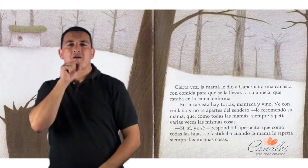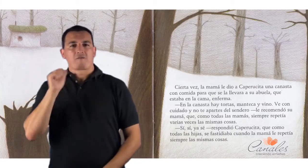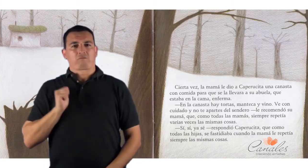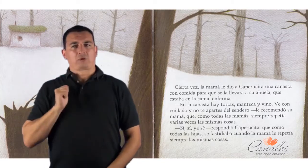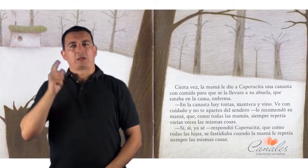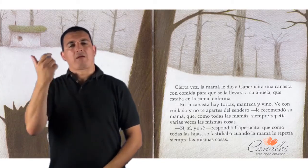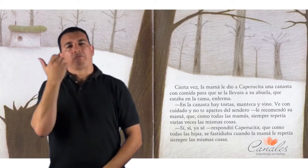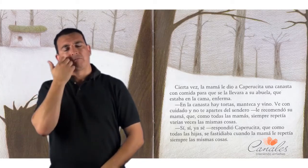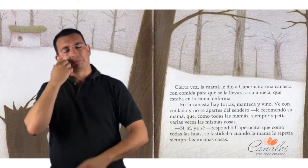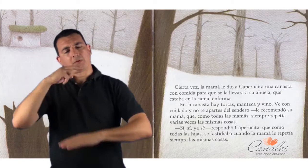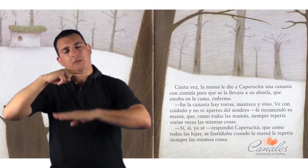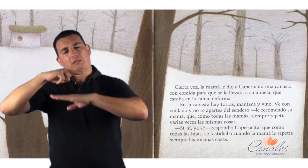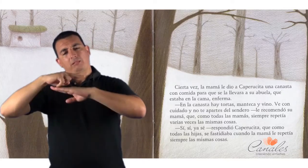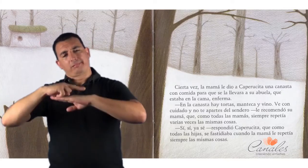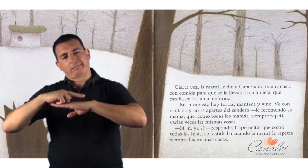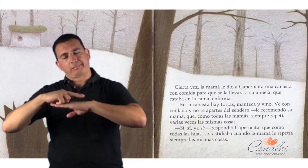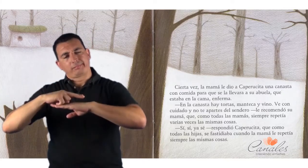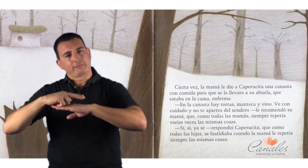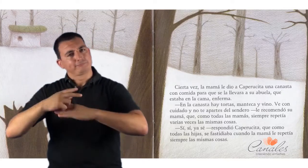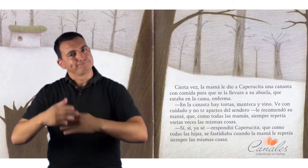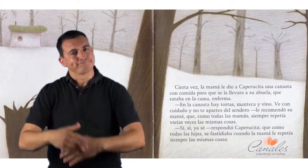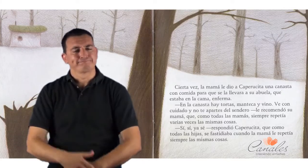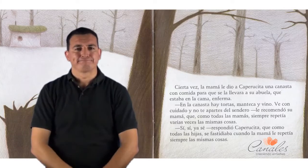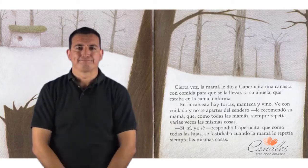que estaba en cama enferma.